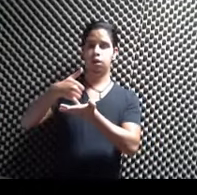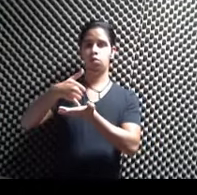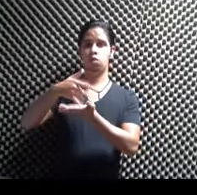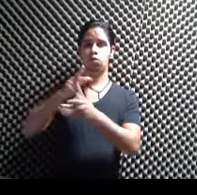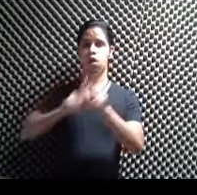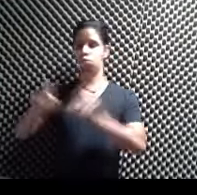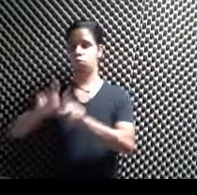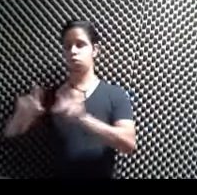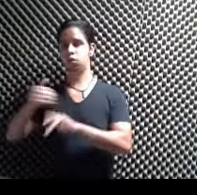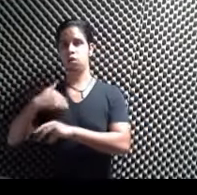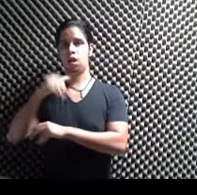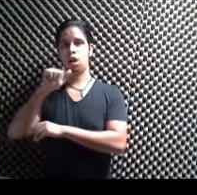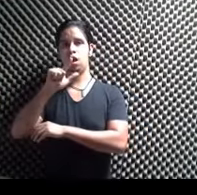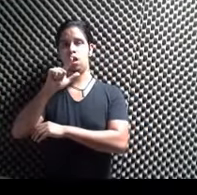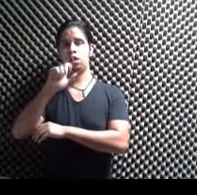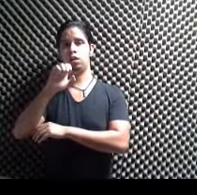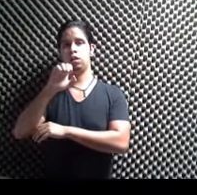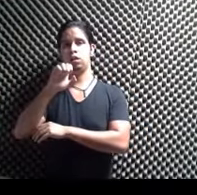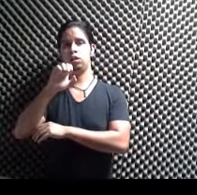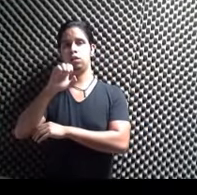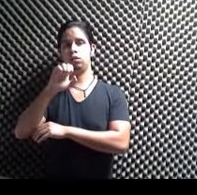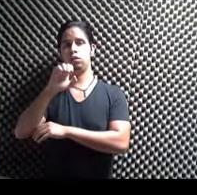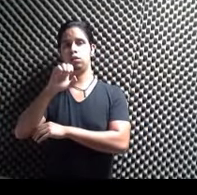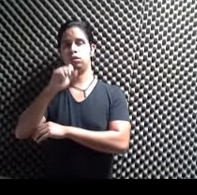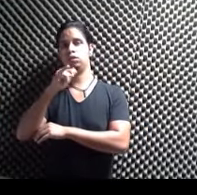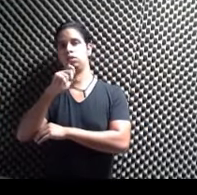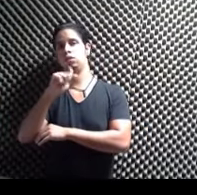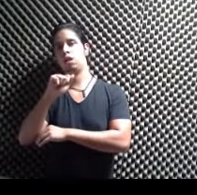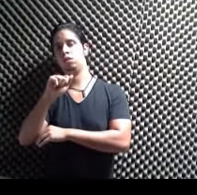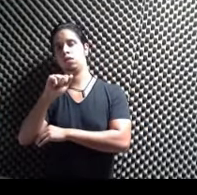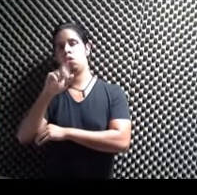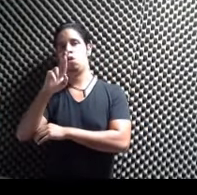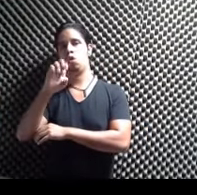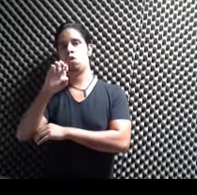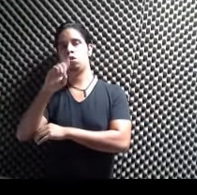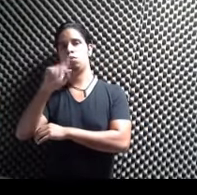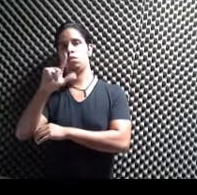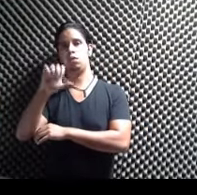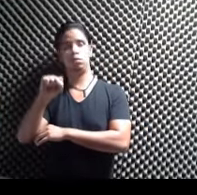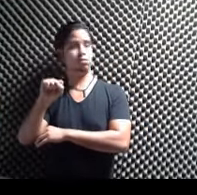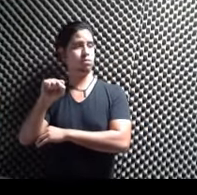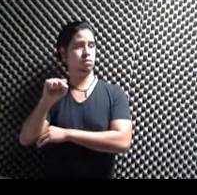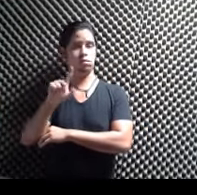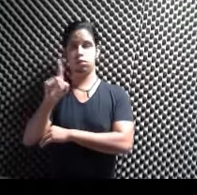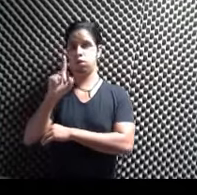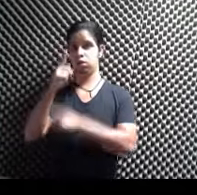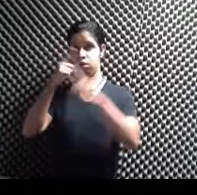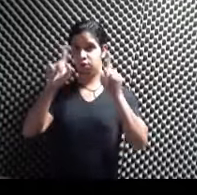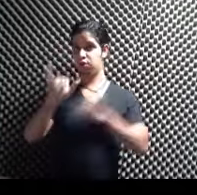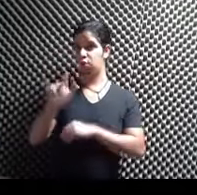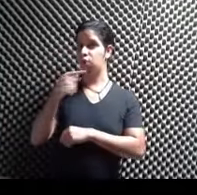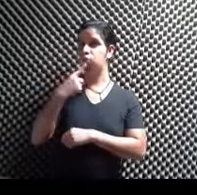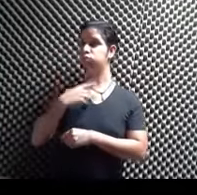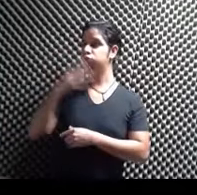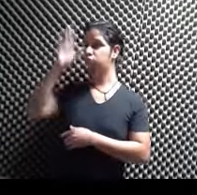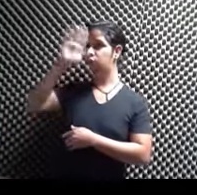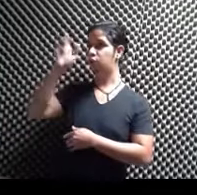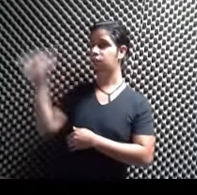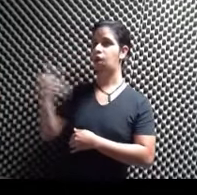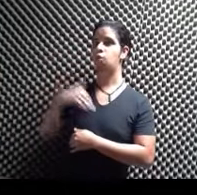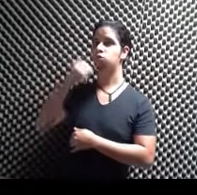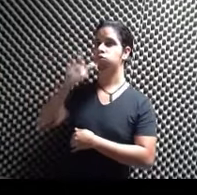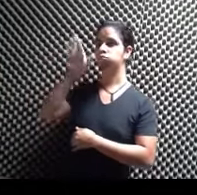Eixan Robles se lo lleva, ¿verdad? Director de El Transfer. Eixan Robles, un besito Robles. A Eixan. Mira, mira, bien, pero mira. Un saludito también a aquella señorita que está allí. ¡A